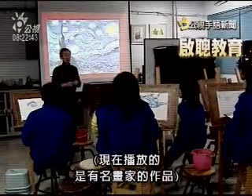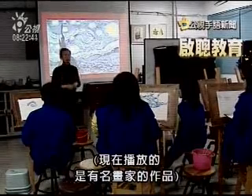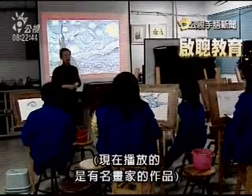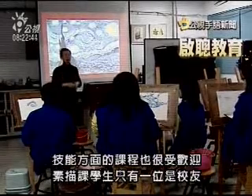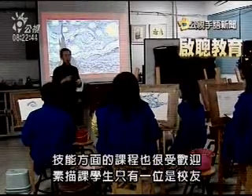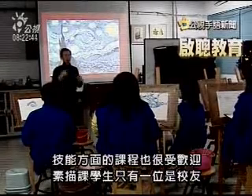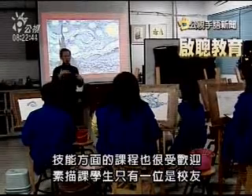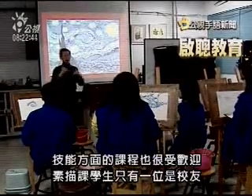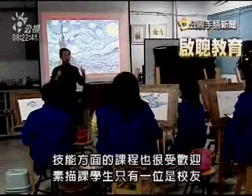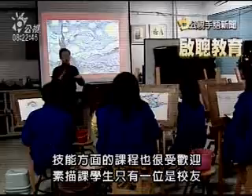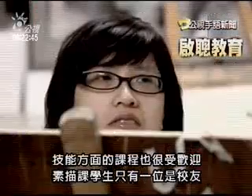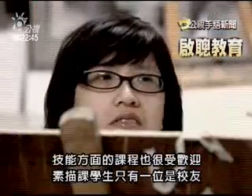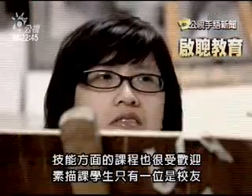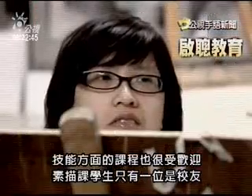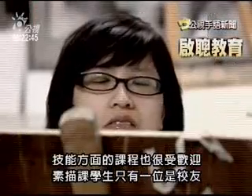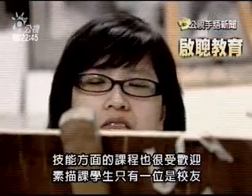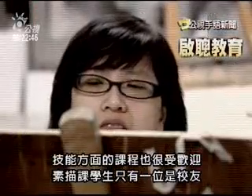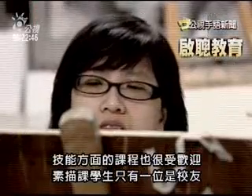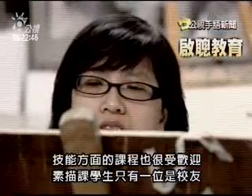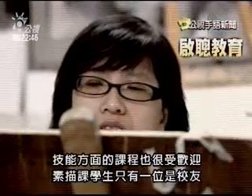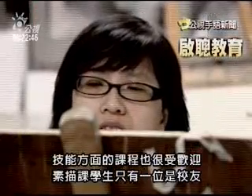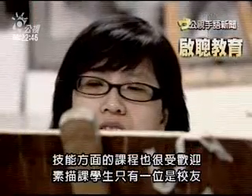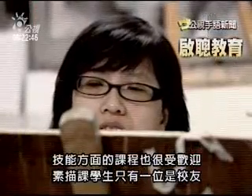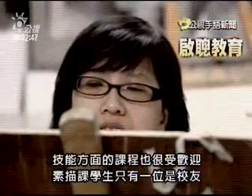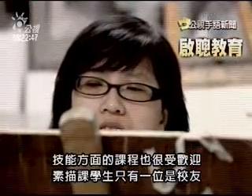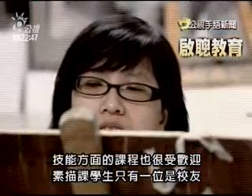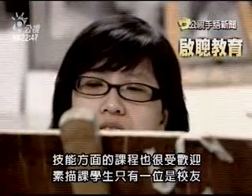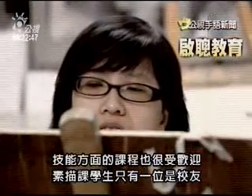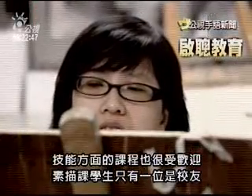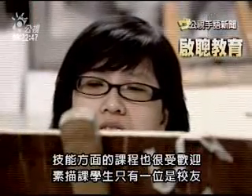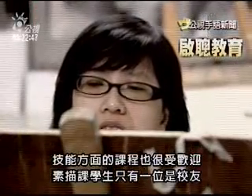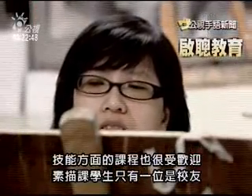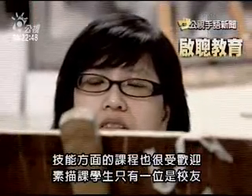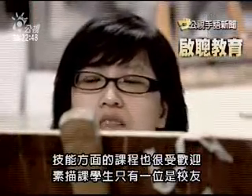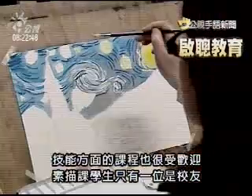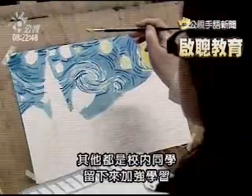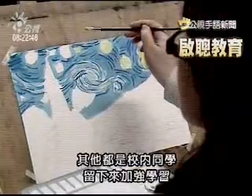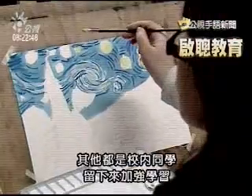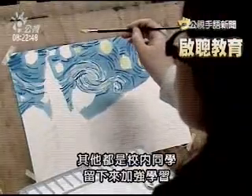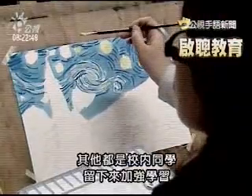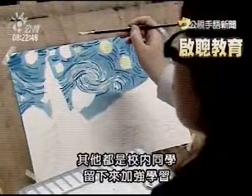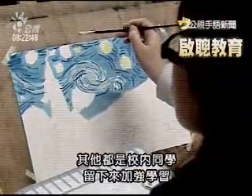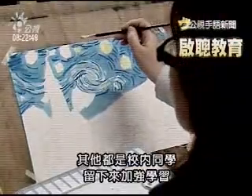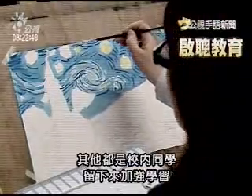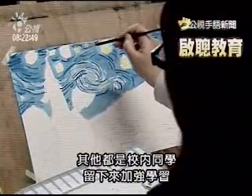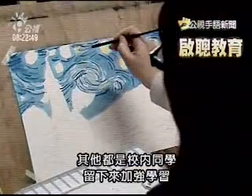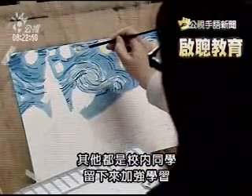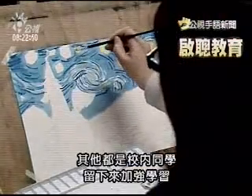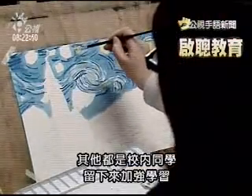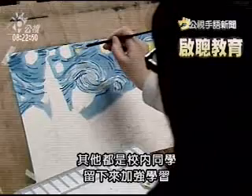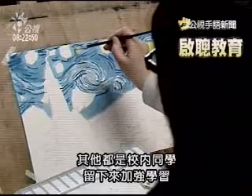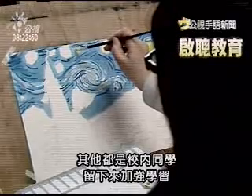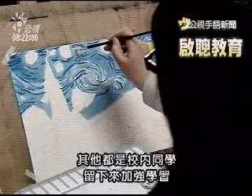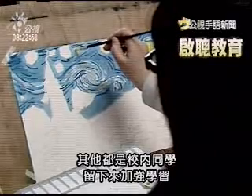技能方面的课程也很受欢迎，素描课学生只有一位是校友，其他都是校内同学留下来加强学